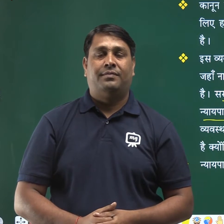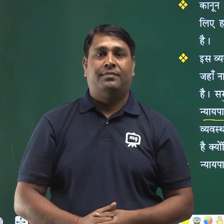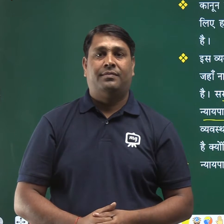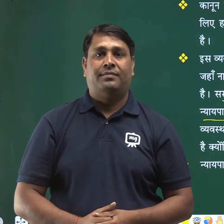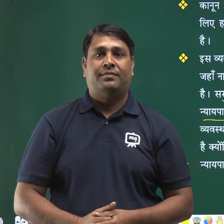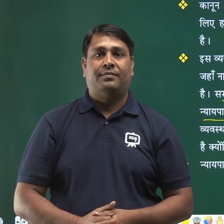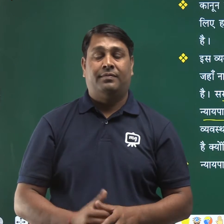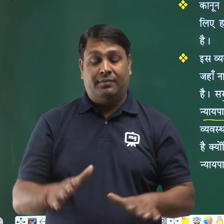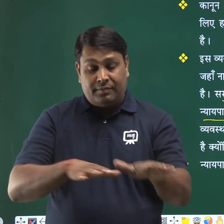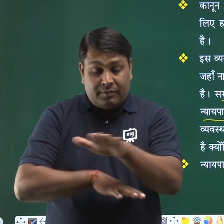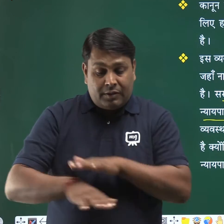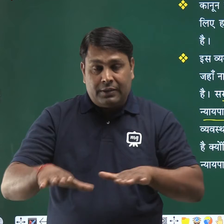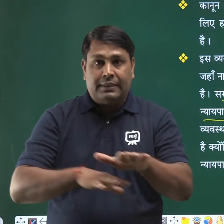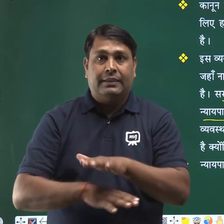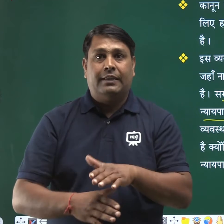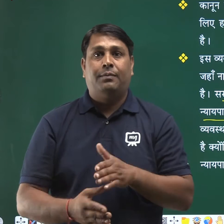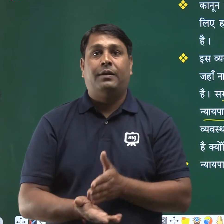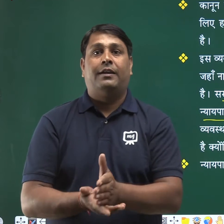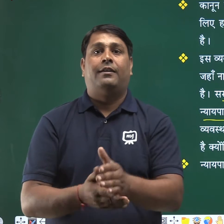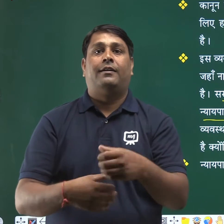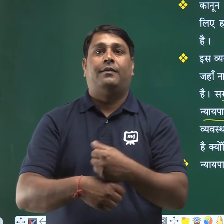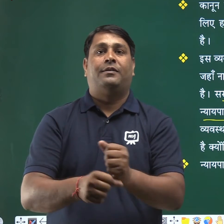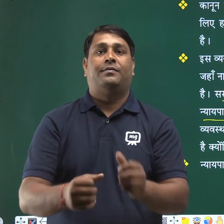व्यवस्था बनाए रखने में